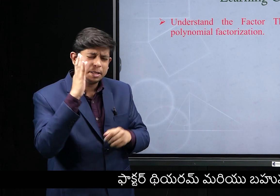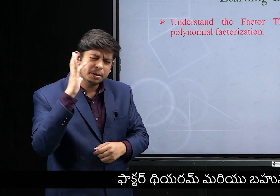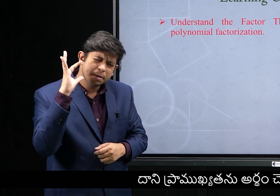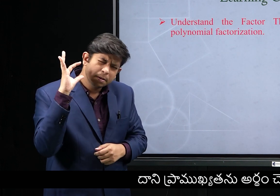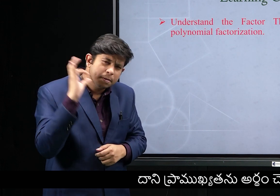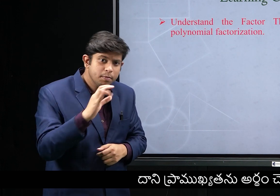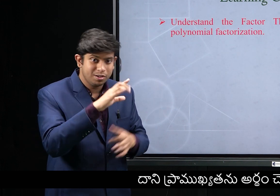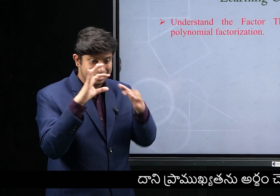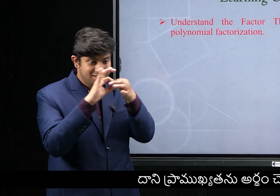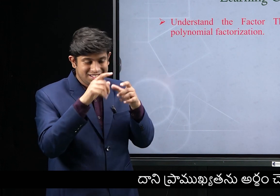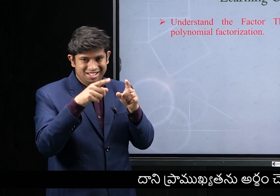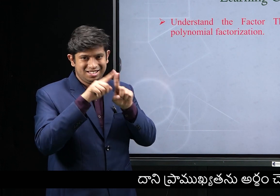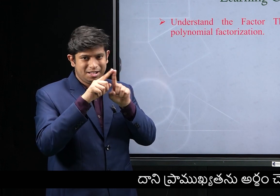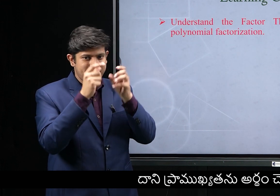దాని ప్రాముఖ్యతను అర్థం చేసుకోవటం.